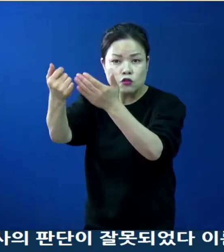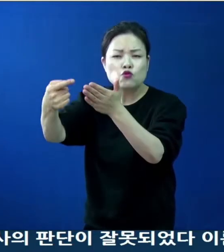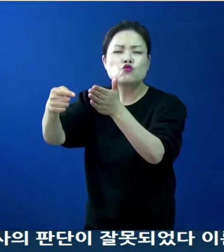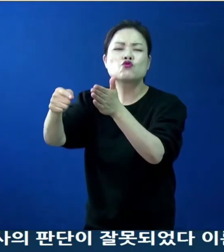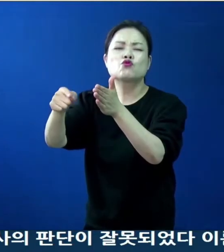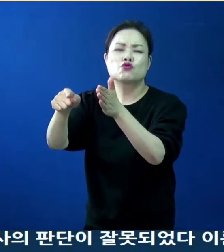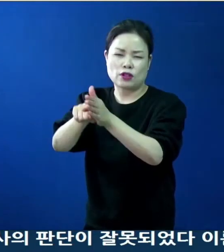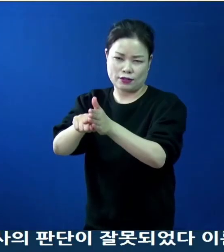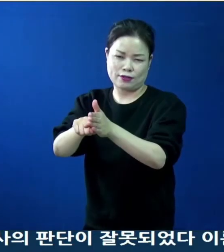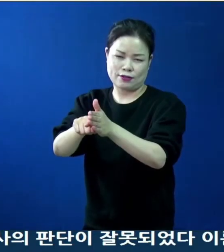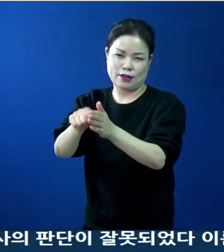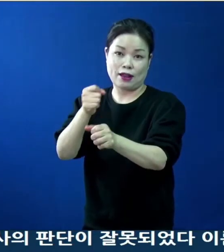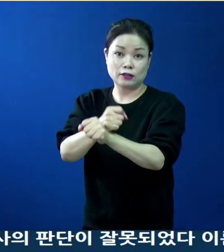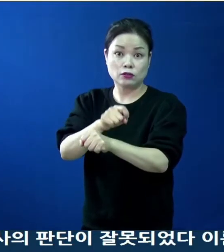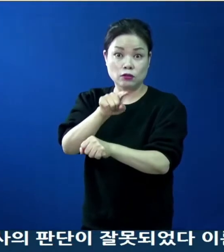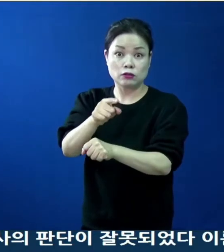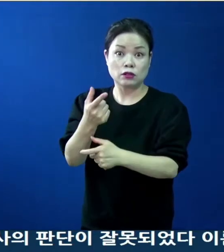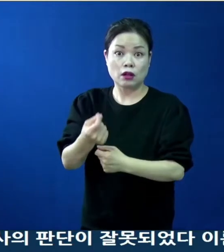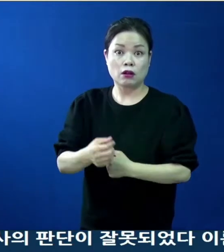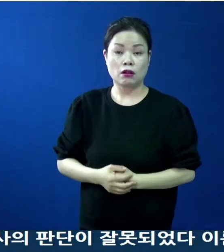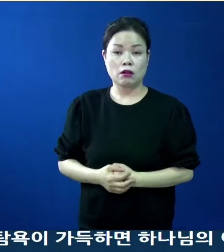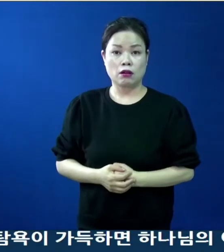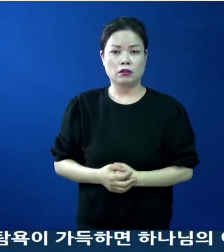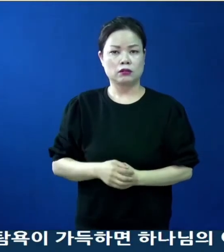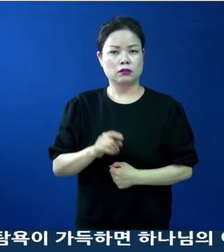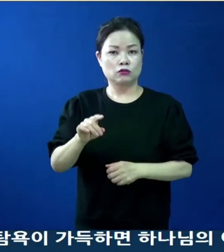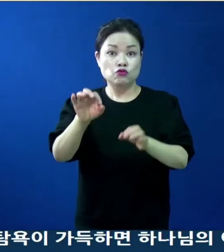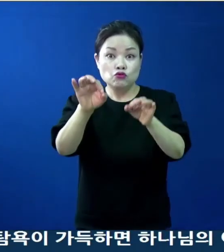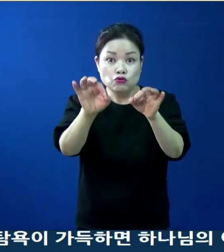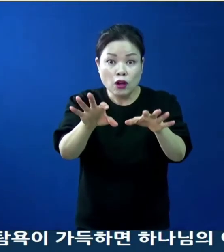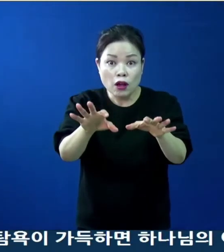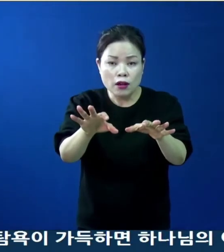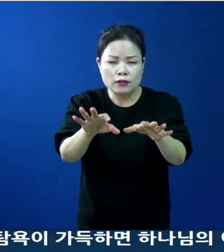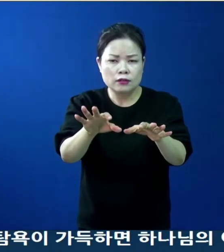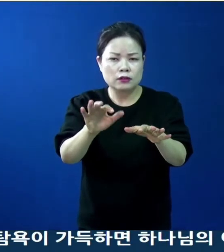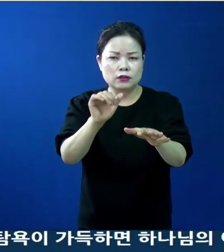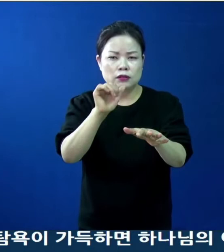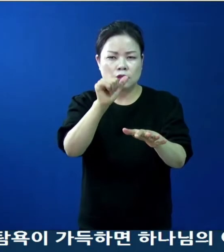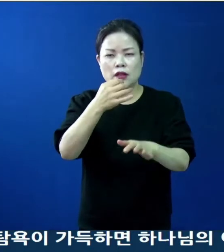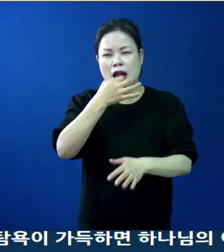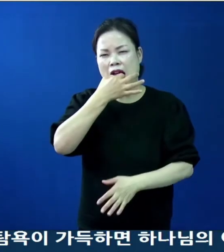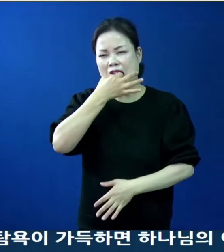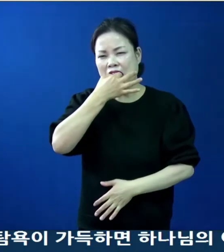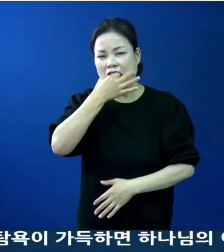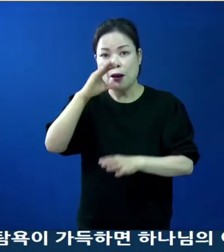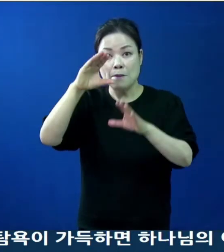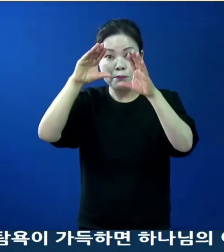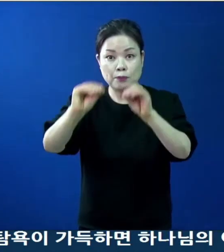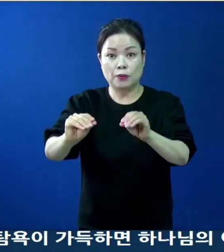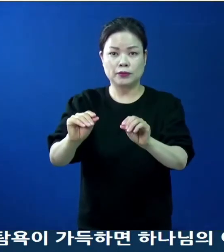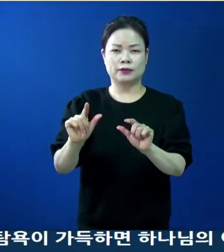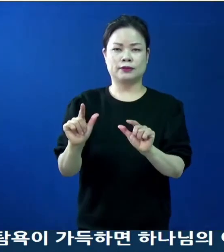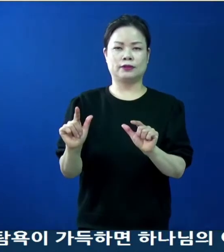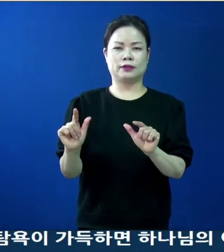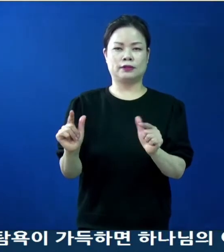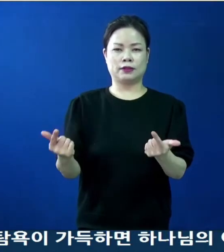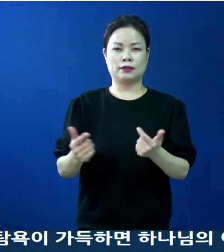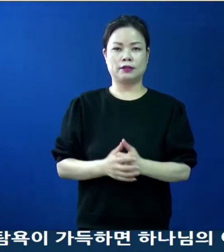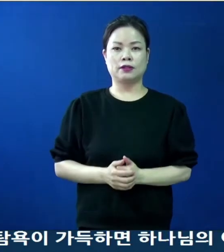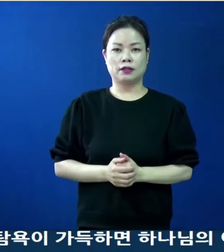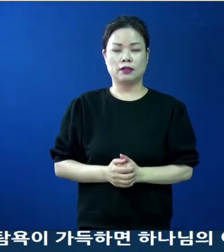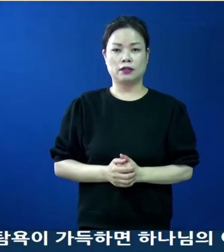위해서 이렇게 하는 것이다. 그런데 그 순간 절대로 이 탐욕이 멈춰지지 않는 것